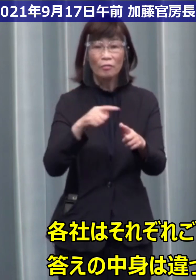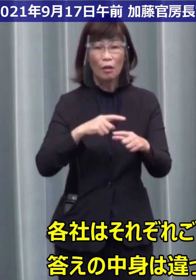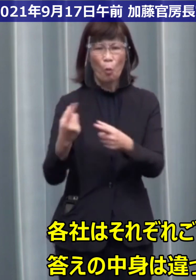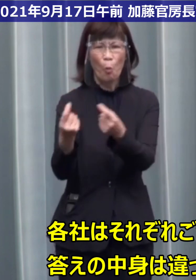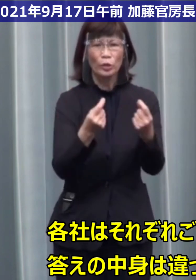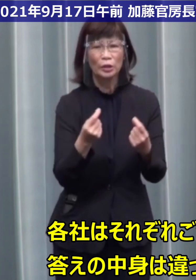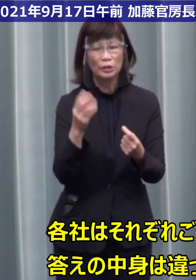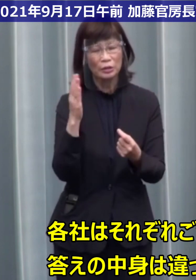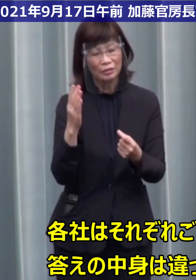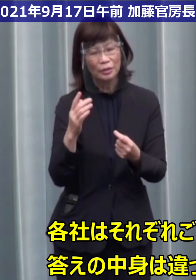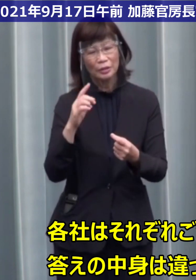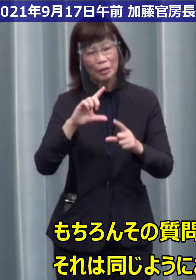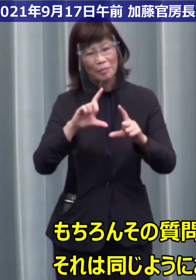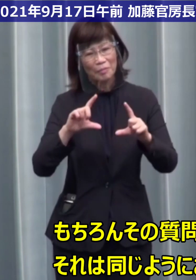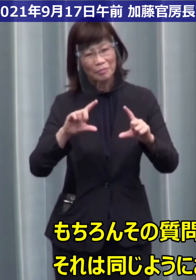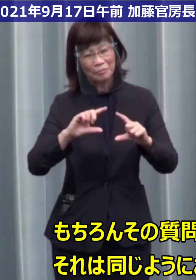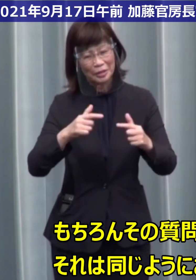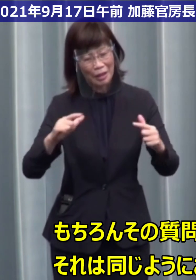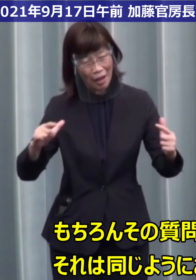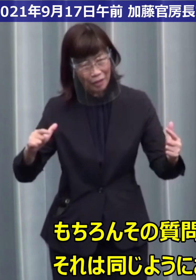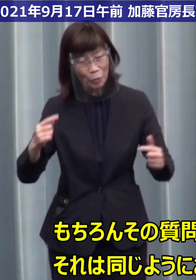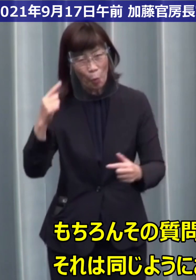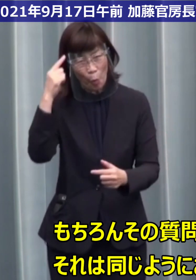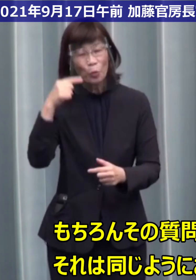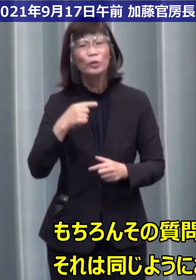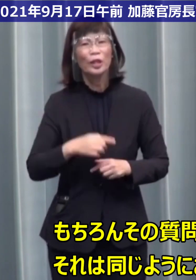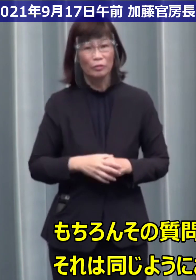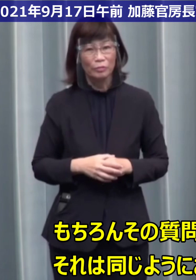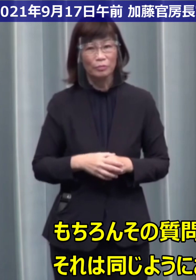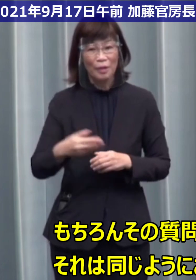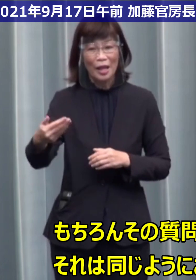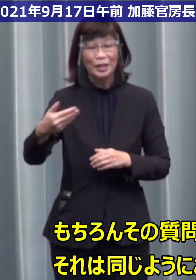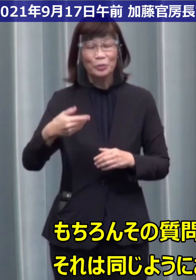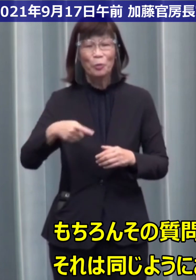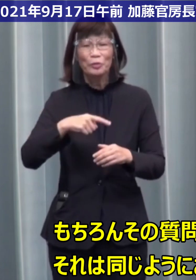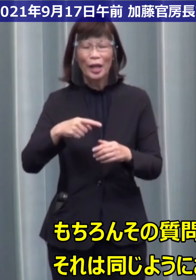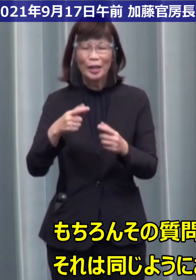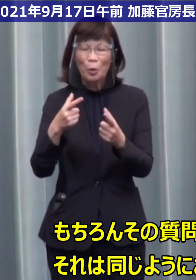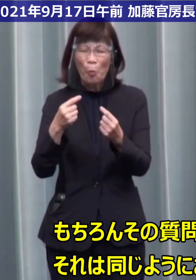ふうに認識をしております。もちろんその質問の中に同じ要素があれば、